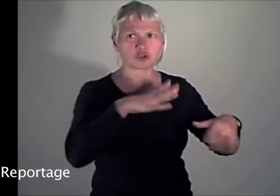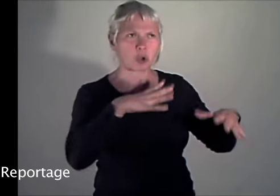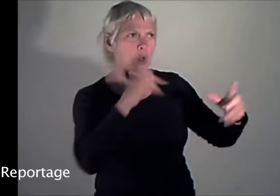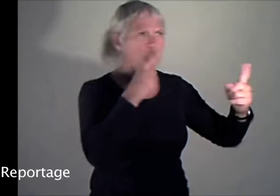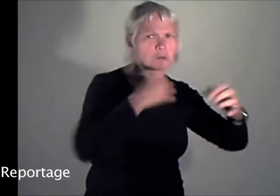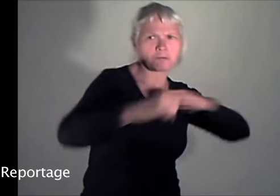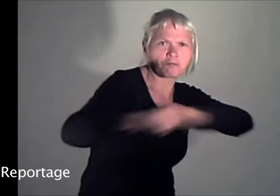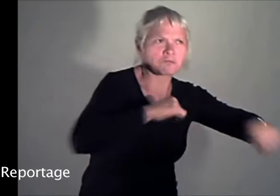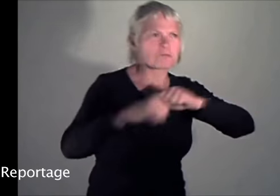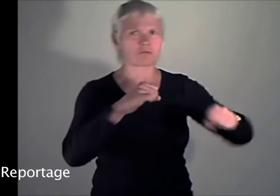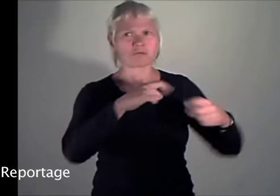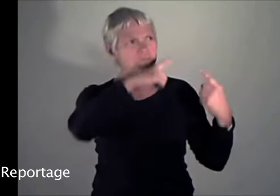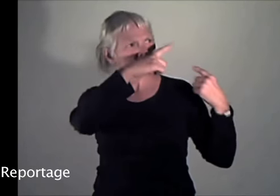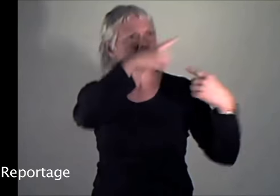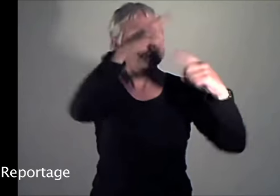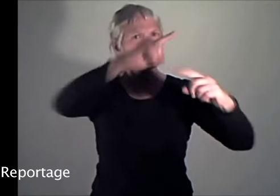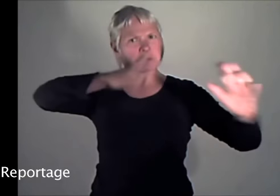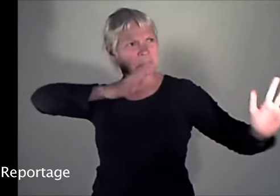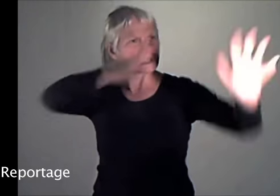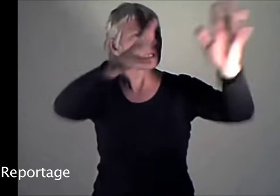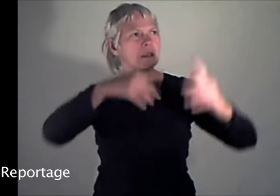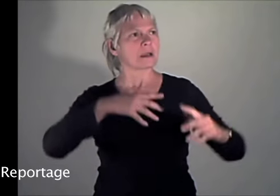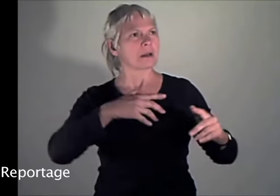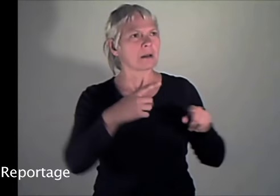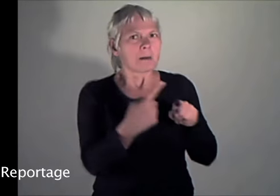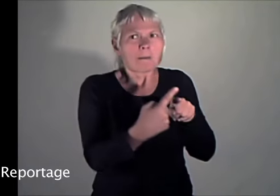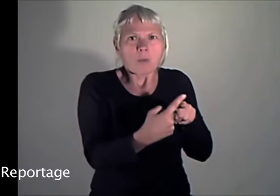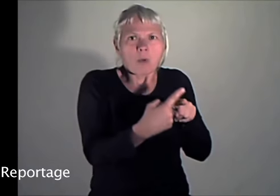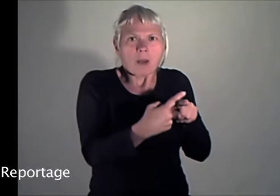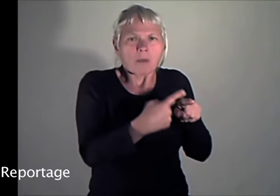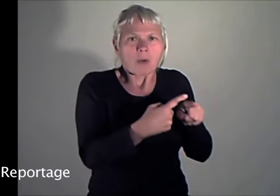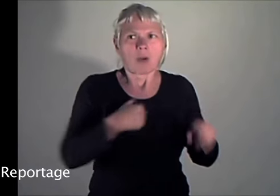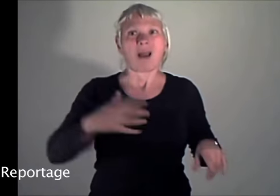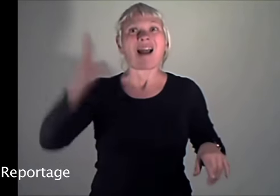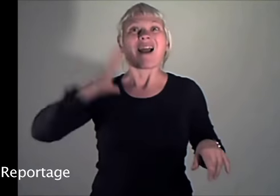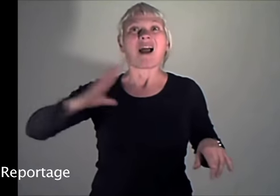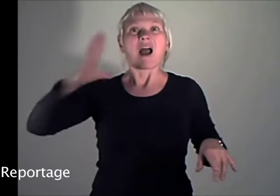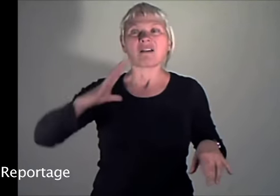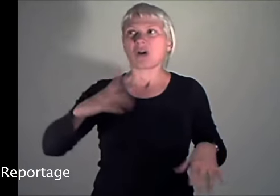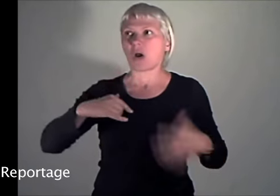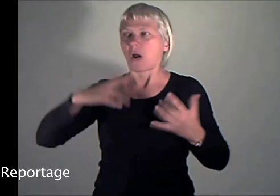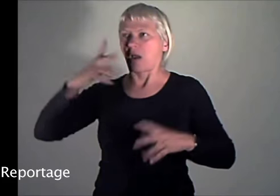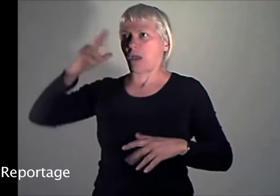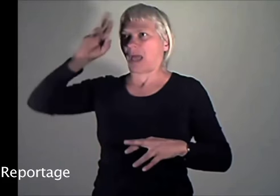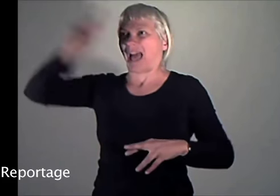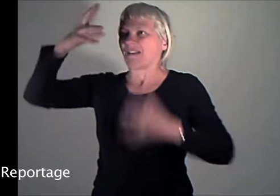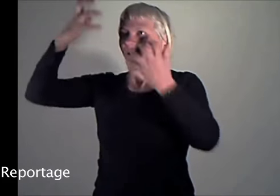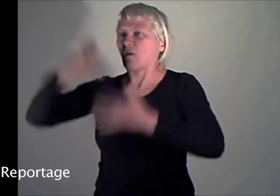ce qu'on s'était imaginé tombe à l'eau, quoi. Et on se dit, mais est-ce que je continue dans le monde de l'oralisme à essayer de me réparer l'oreille, à essayer